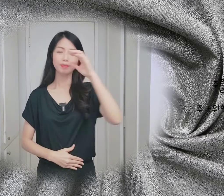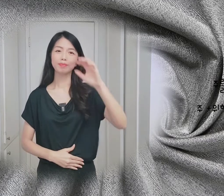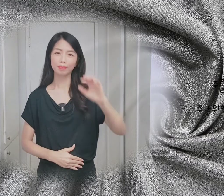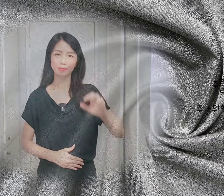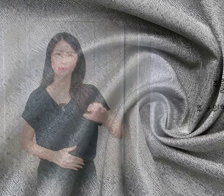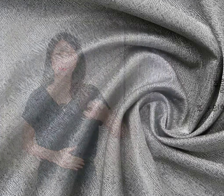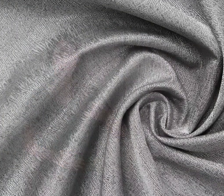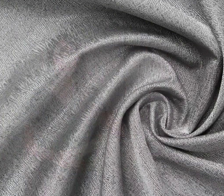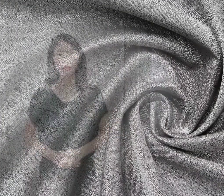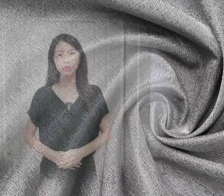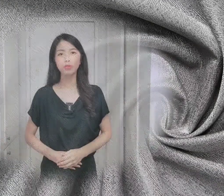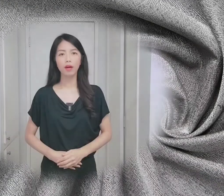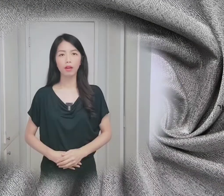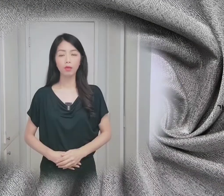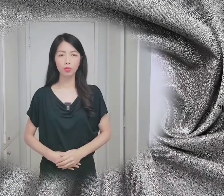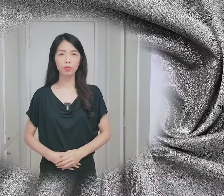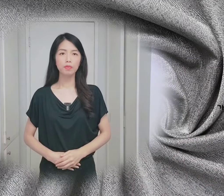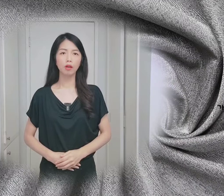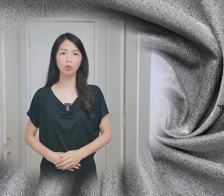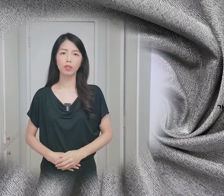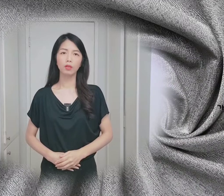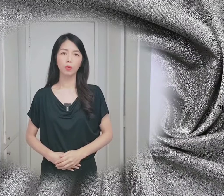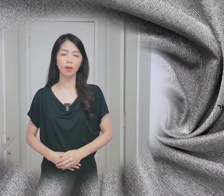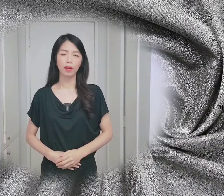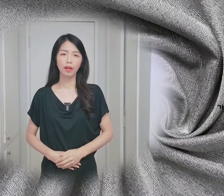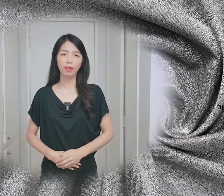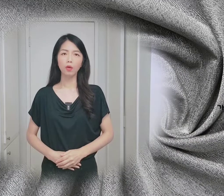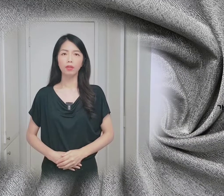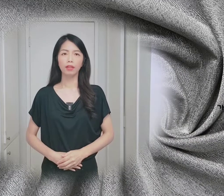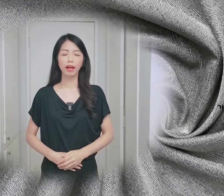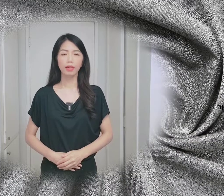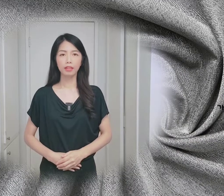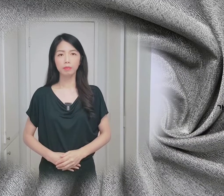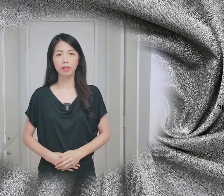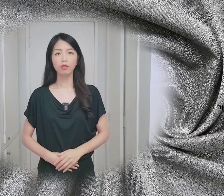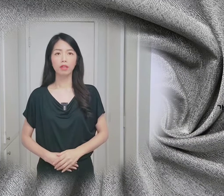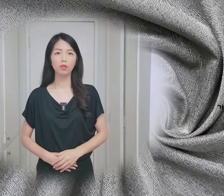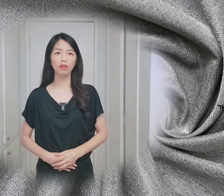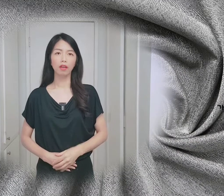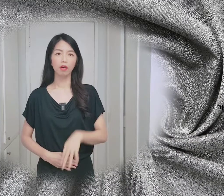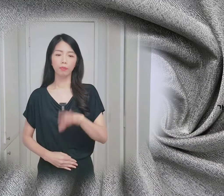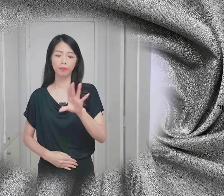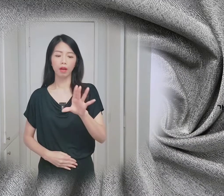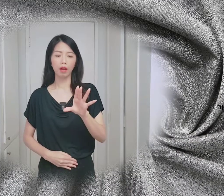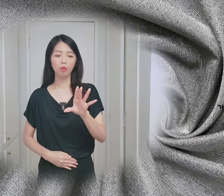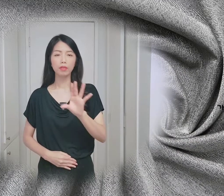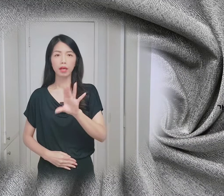지성소. 때론 분주하여 주 음성 놓치고, 때로는 가끔 이런 뜻의